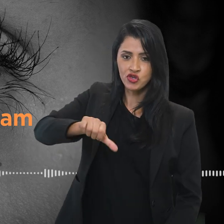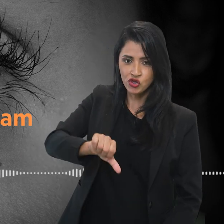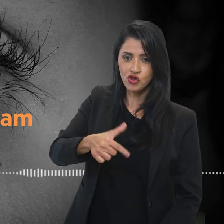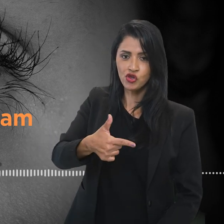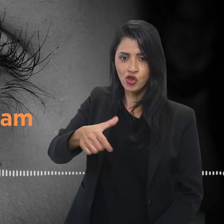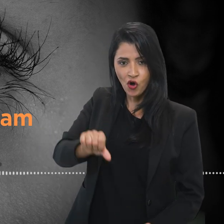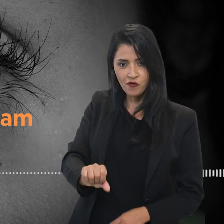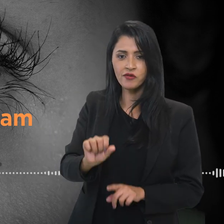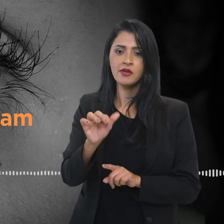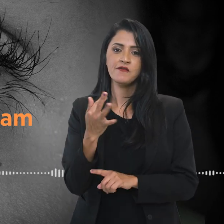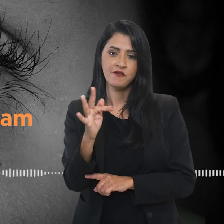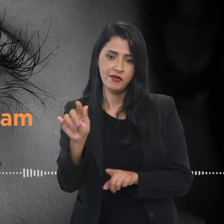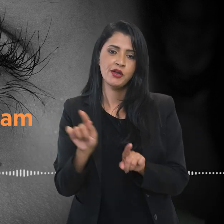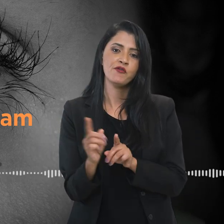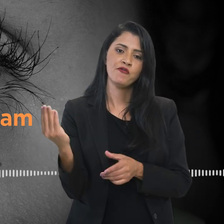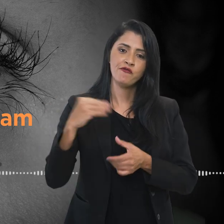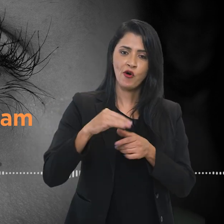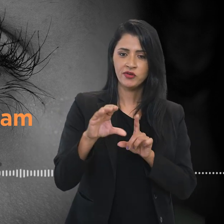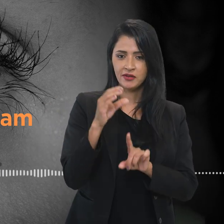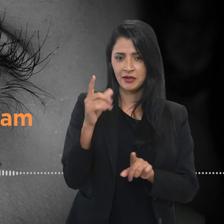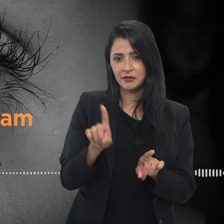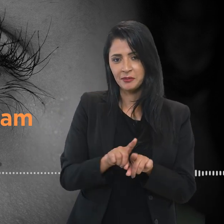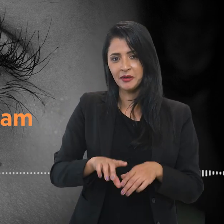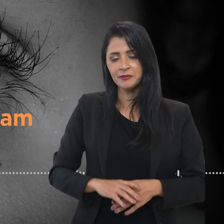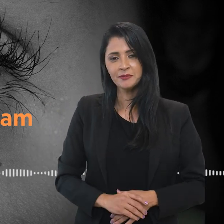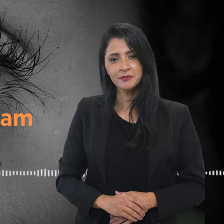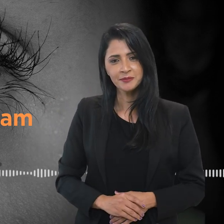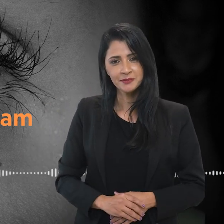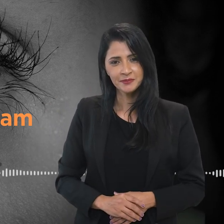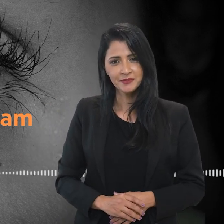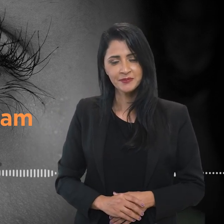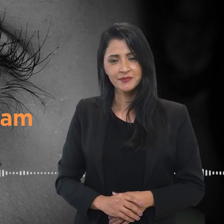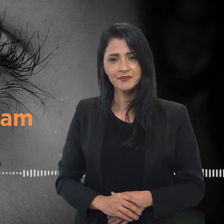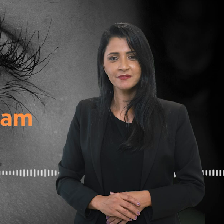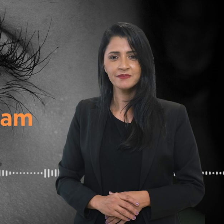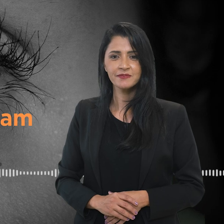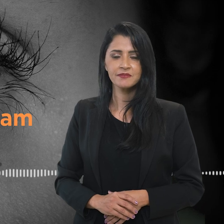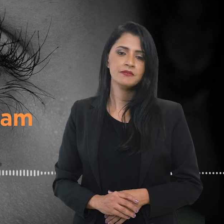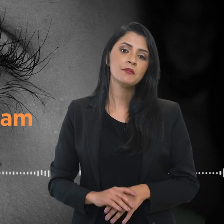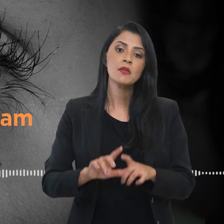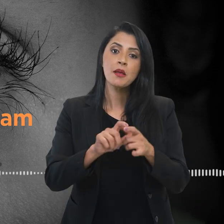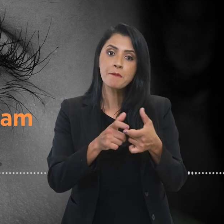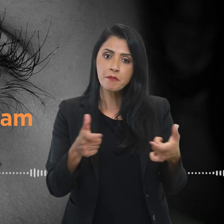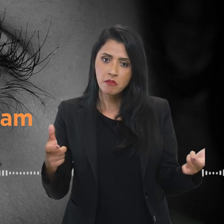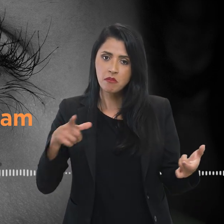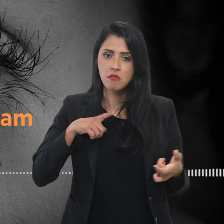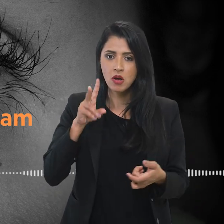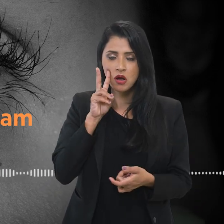ano bissexto. O dia 29 de fevereiro também volta ao calendário.